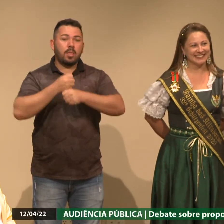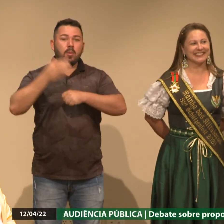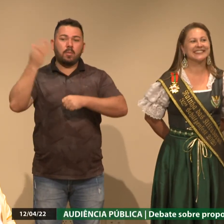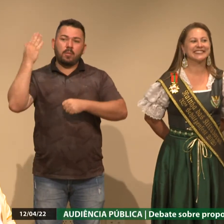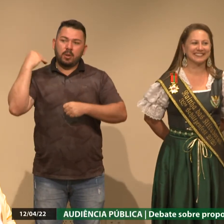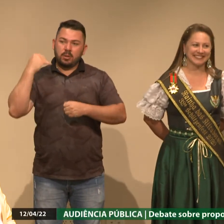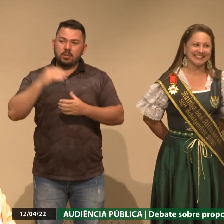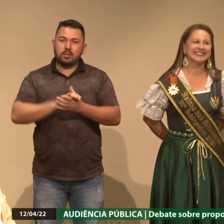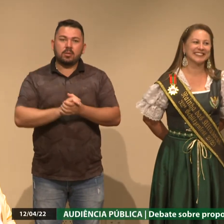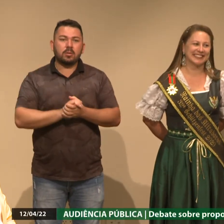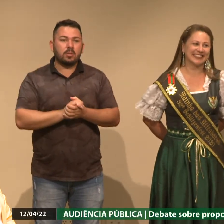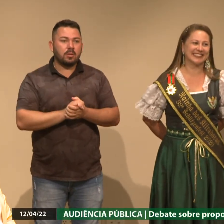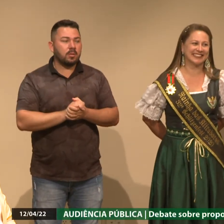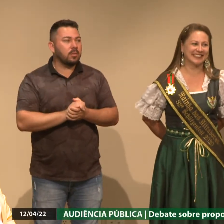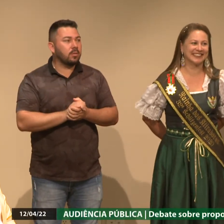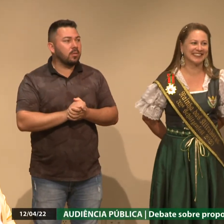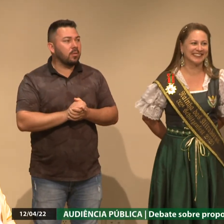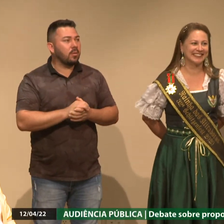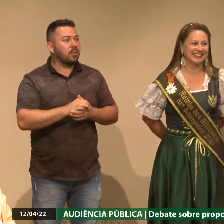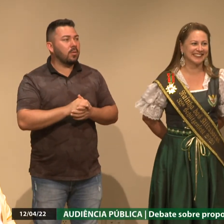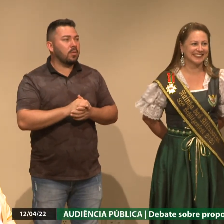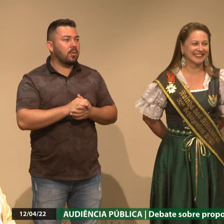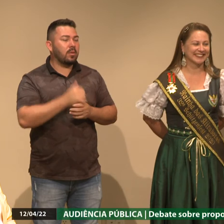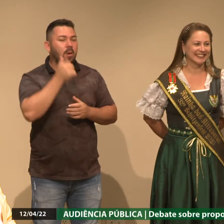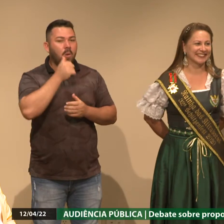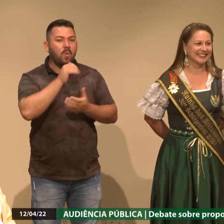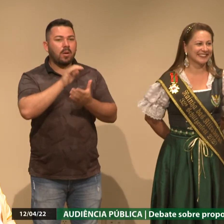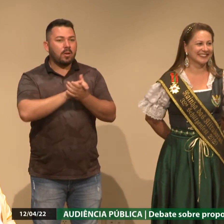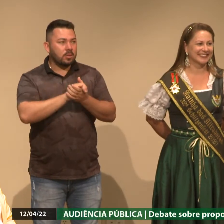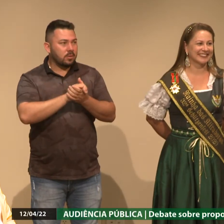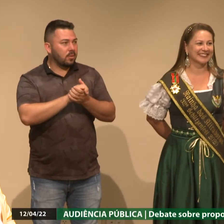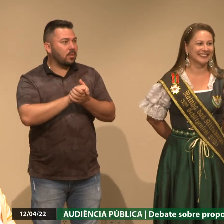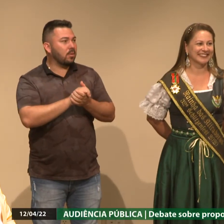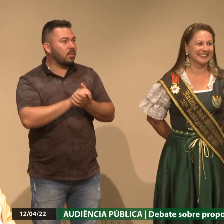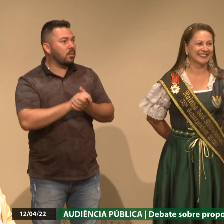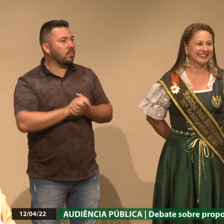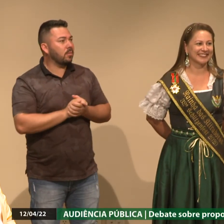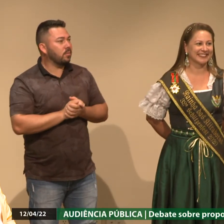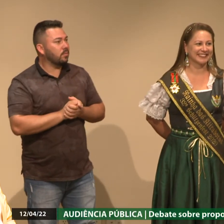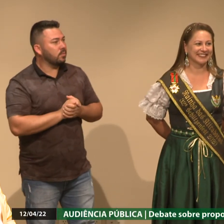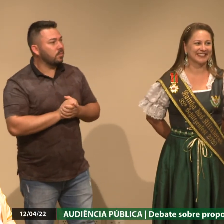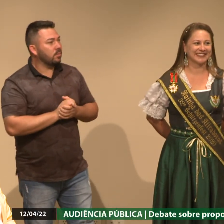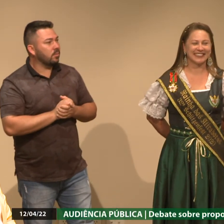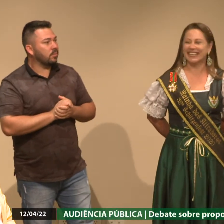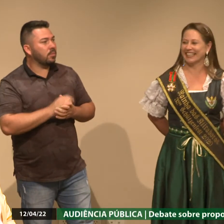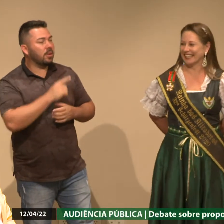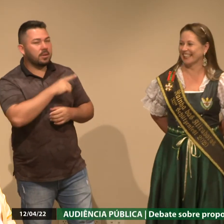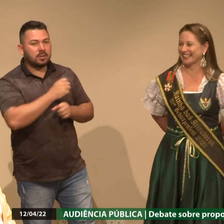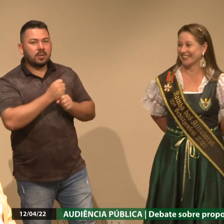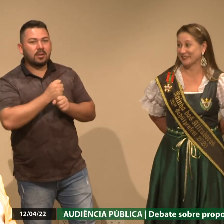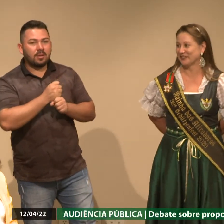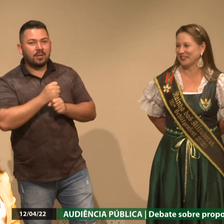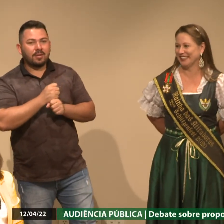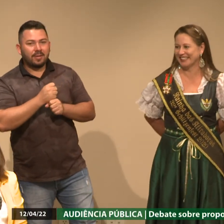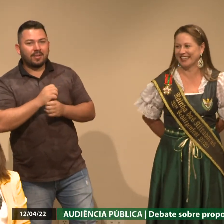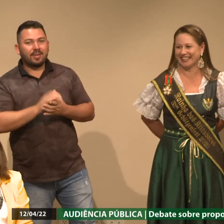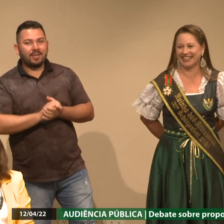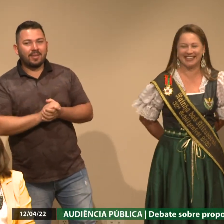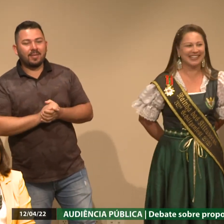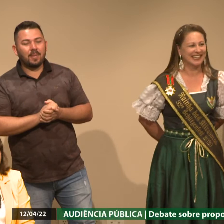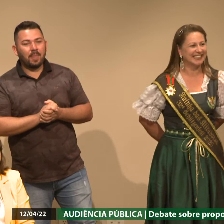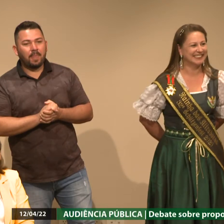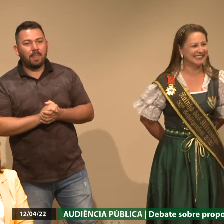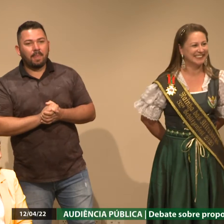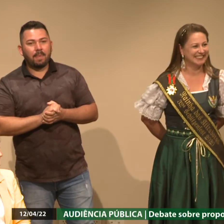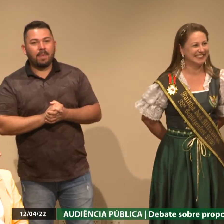marido dela da rei no lugar dele tô casal é um rei rainha e esse aqui foi esse ano tirou o marido